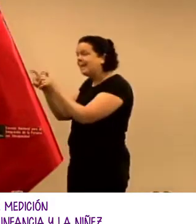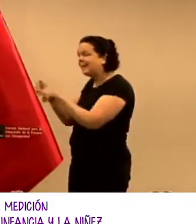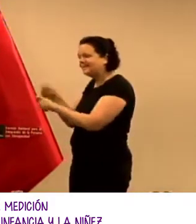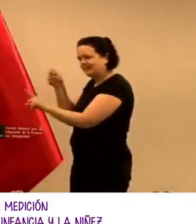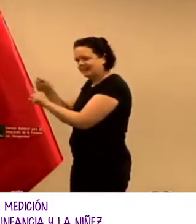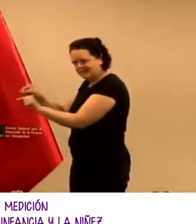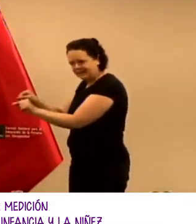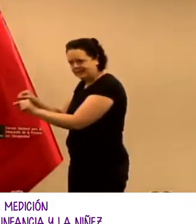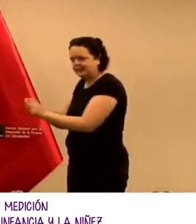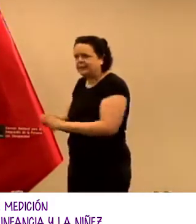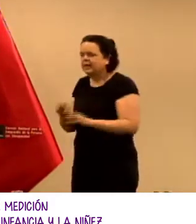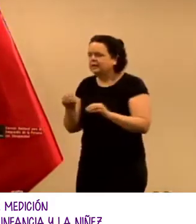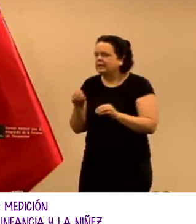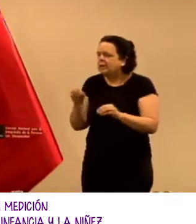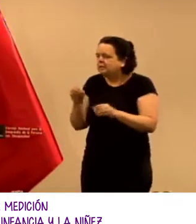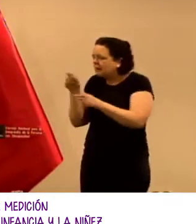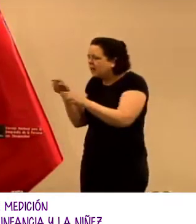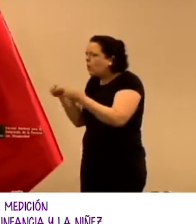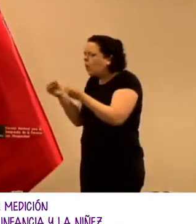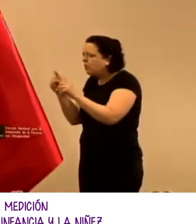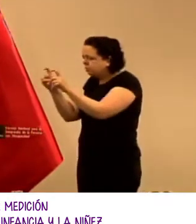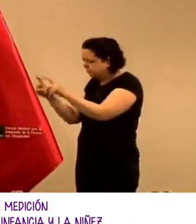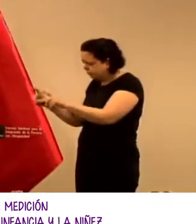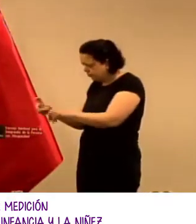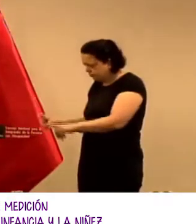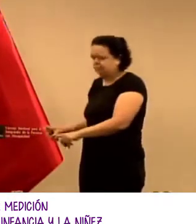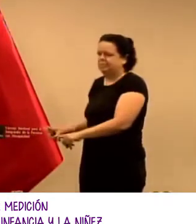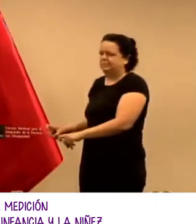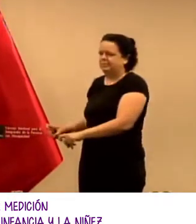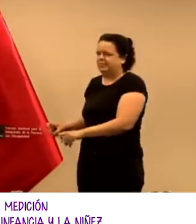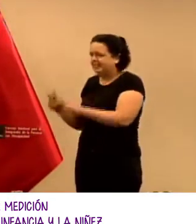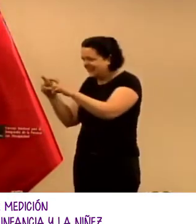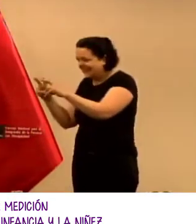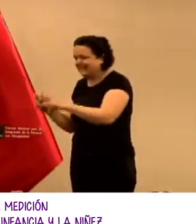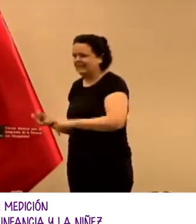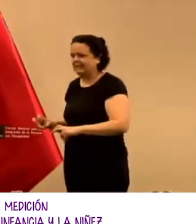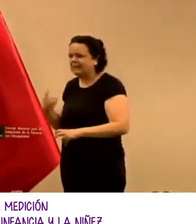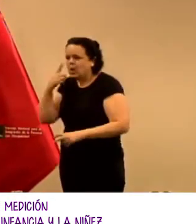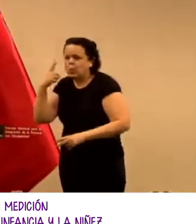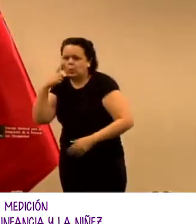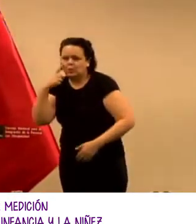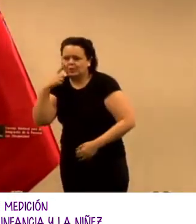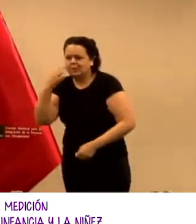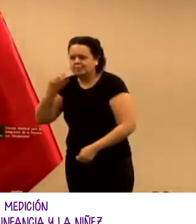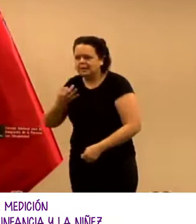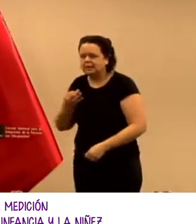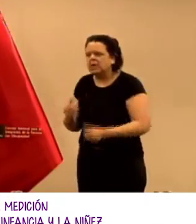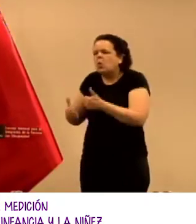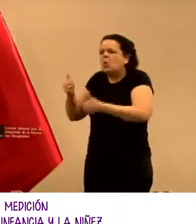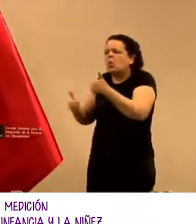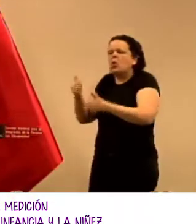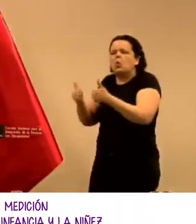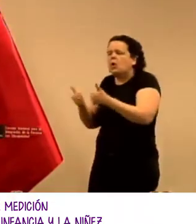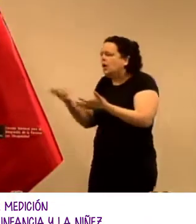ver el contenido de todas las preguntas, de todos los ámbitos, para que conozcan realmente cuál es el